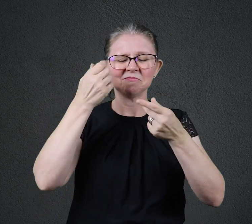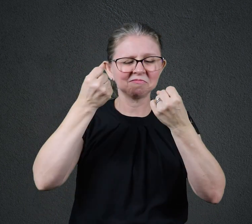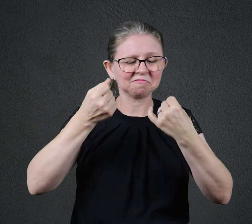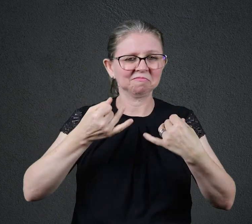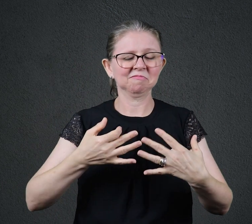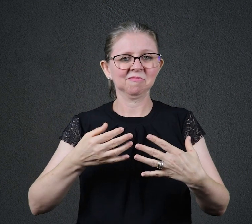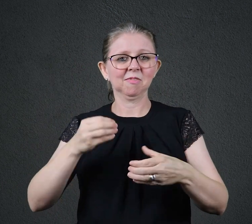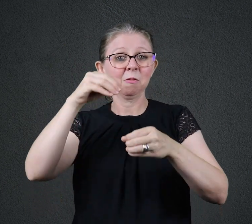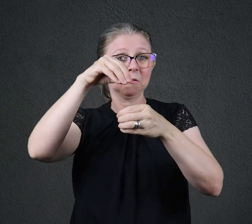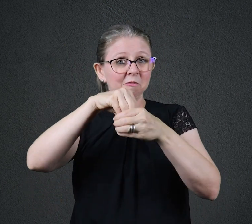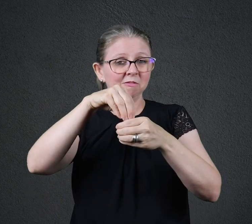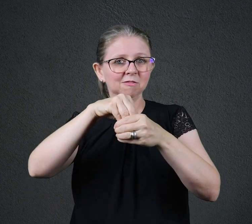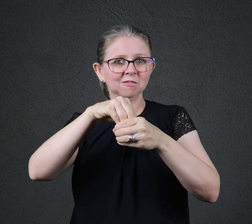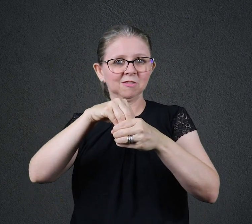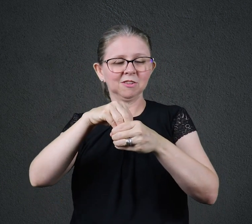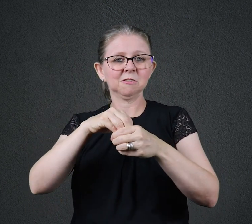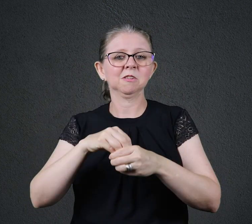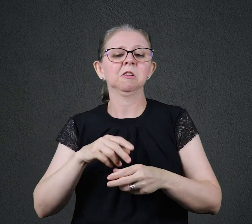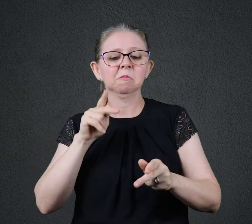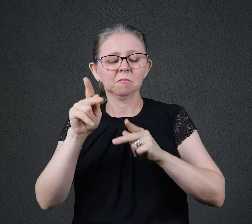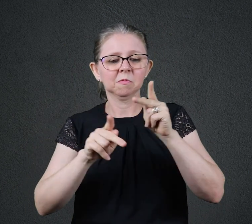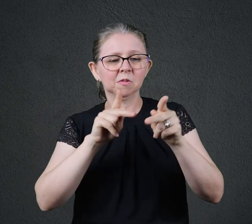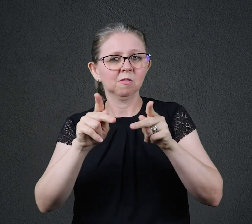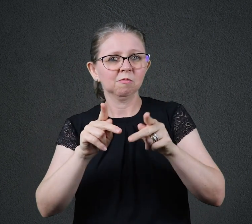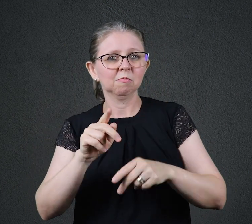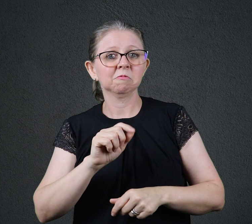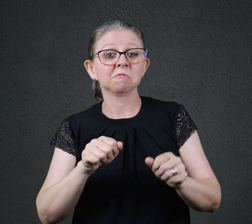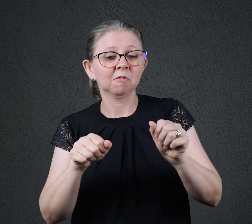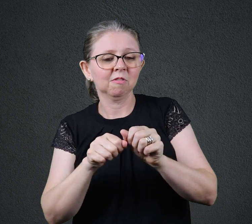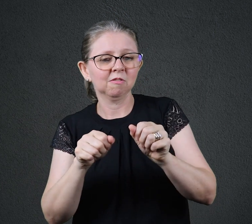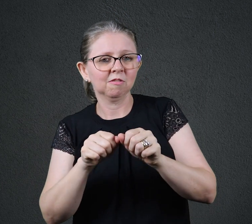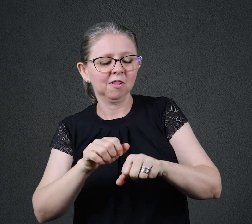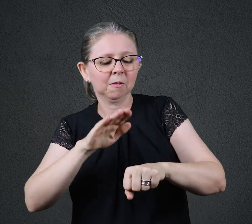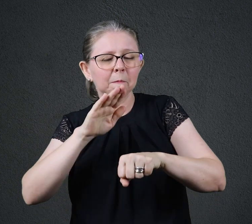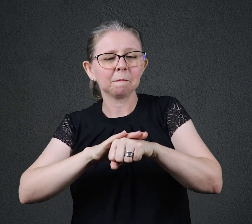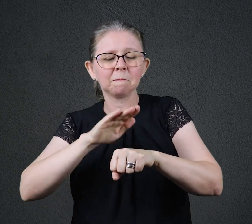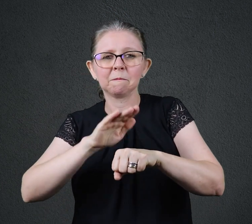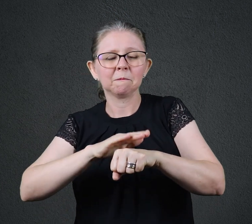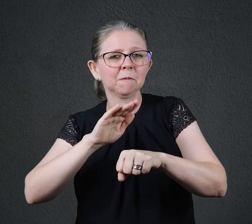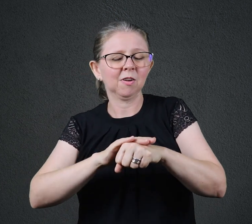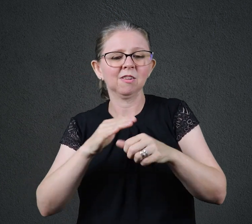que esperávamos, mas entregaram-se primeiramente ao Senhor, depois a nós, pela vontade de